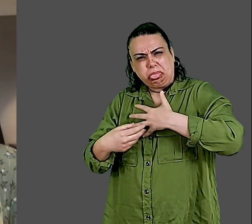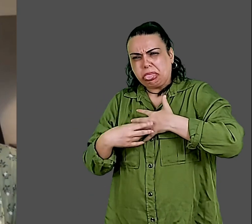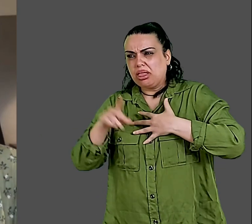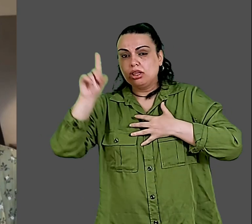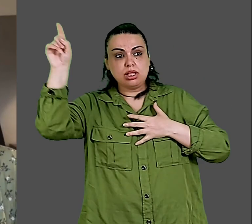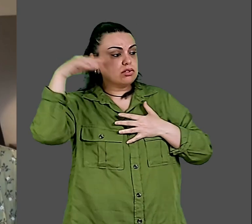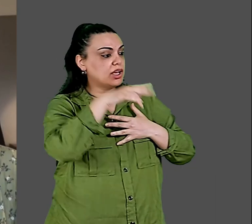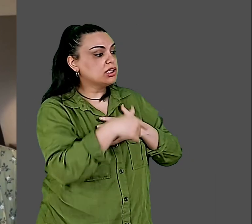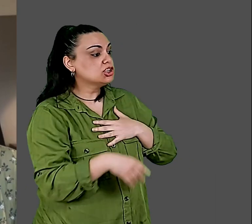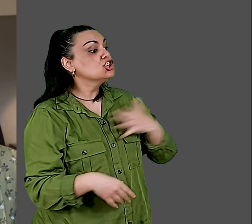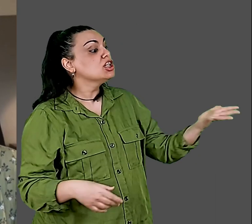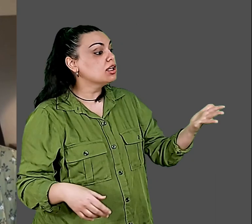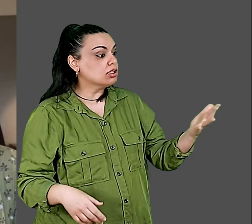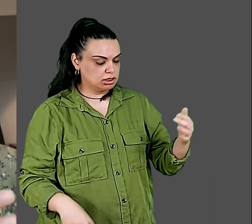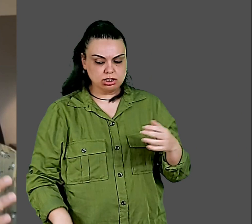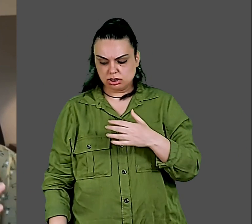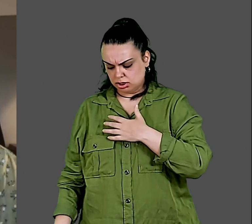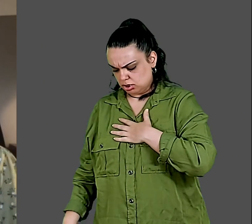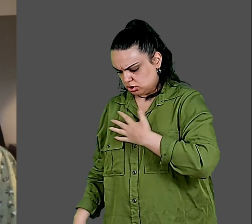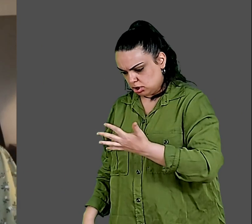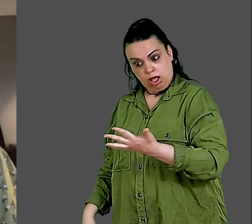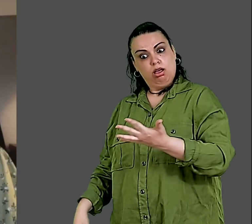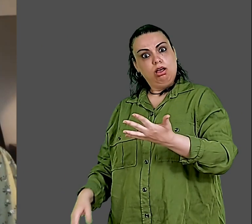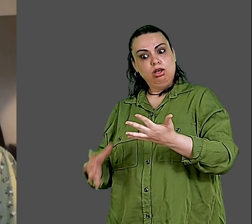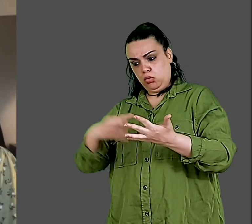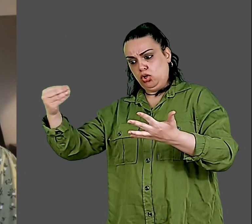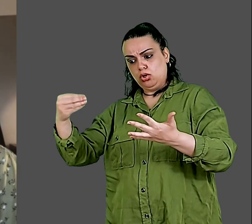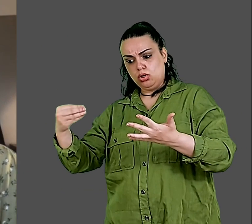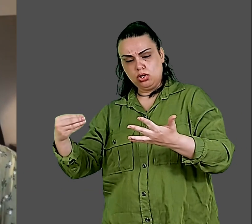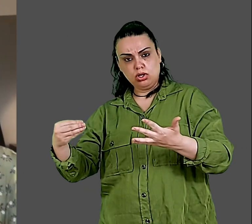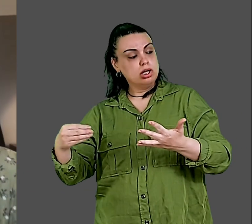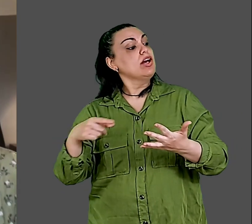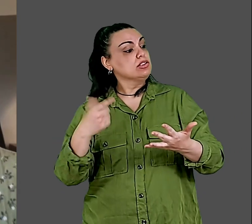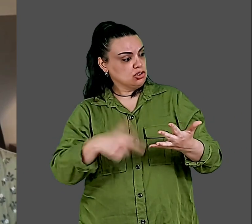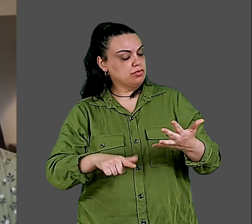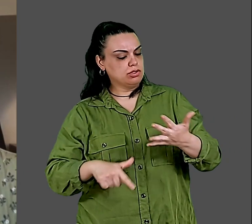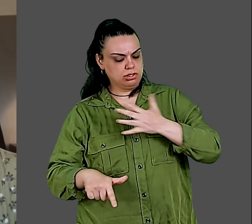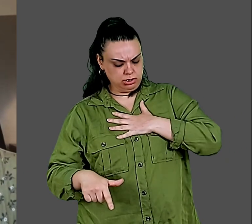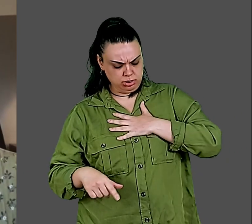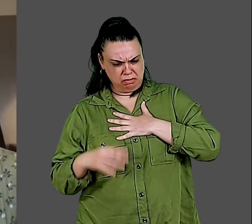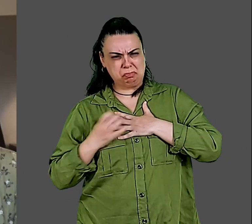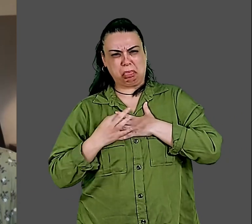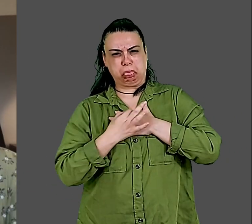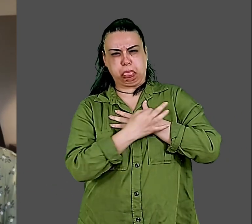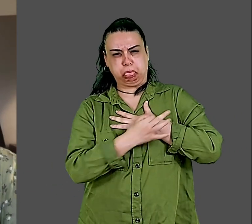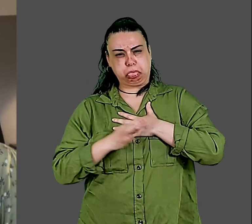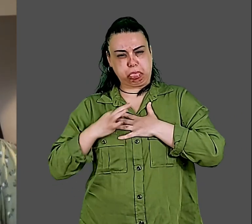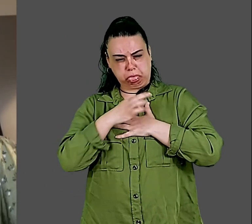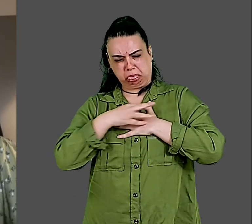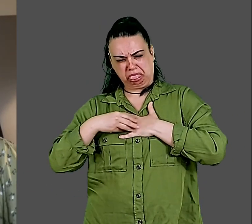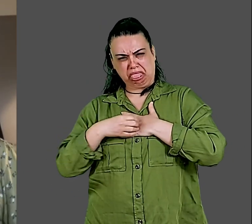diz, tira a mão. E aí ficou nova de novo. Bota de novo. Leprosa, branca. Tira. Branca.